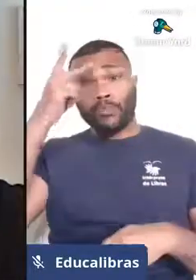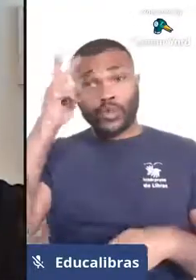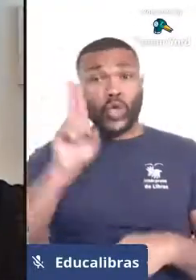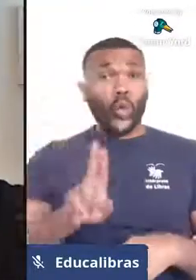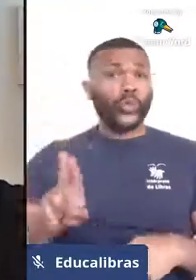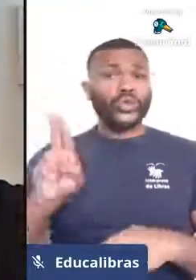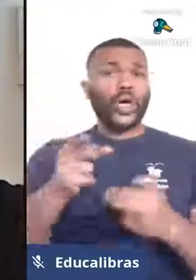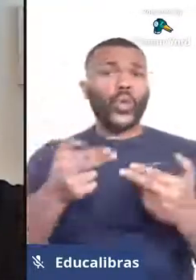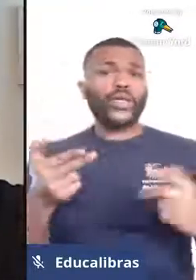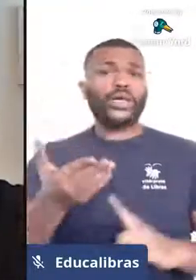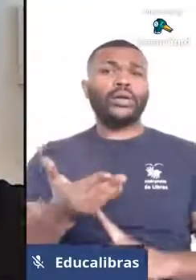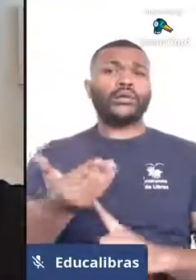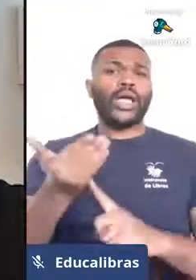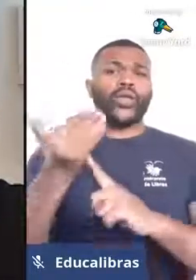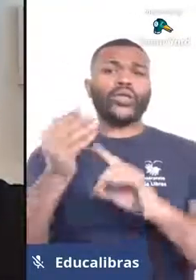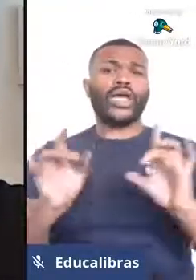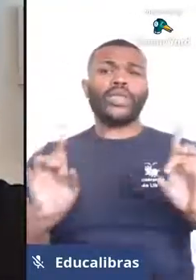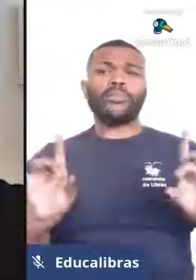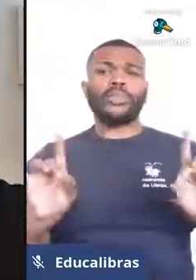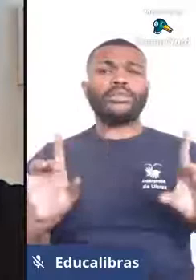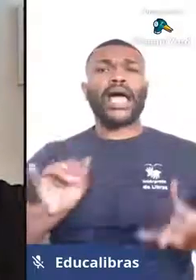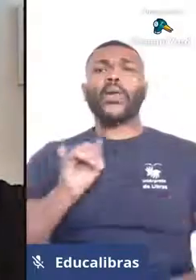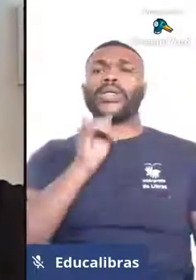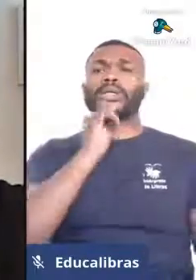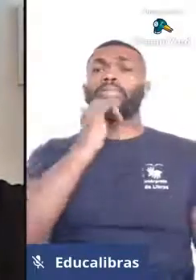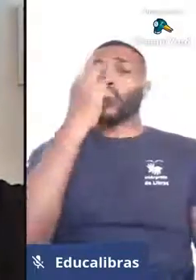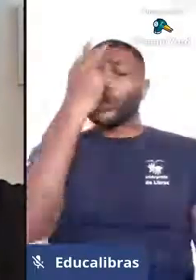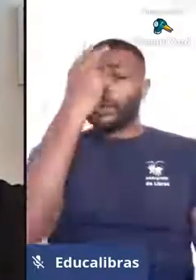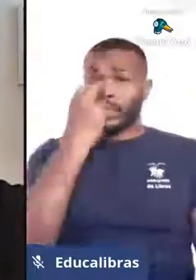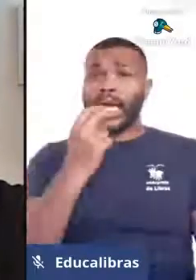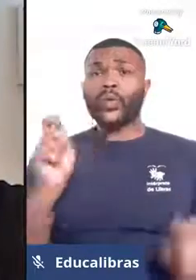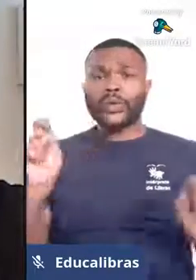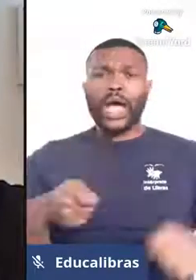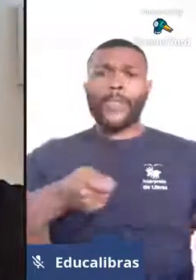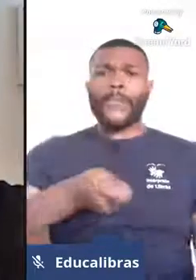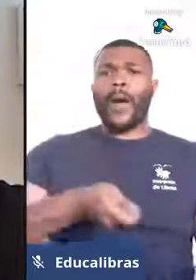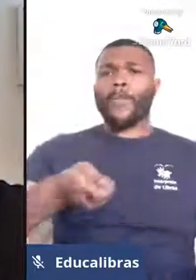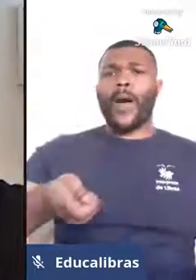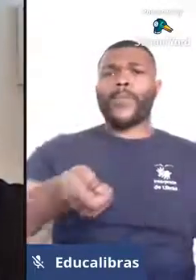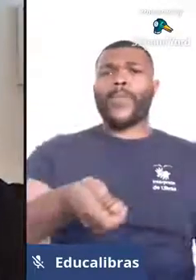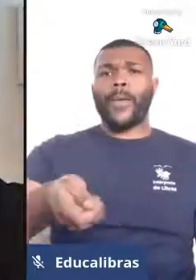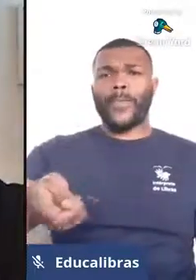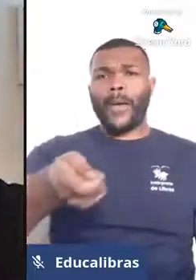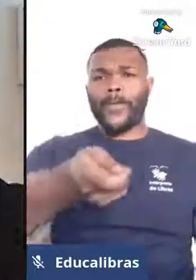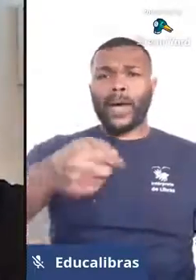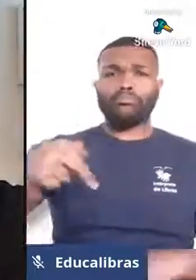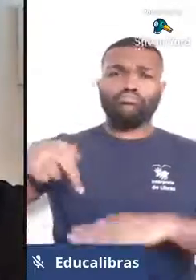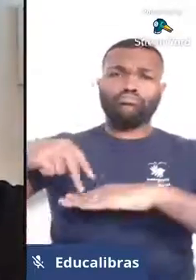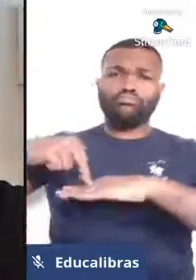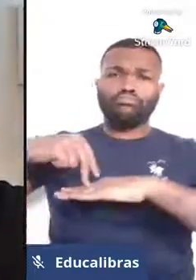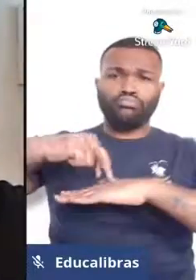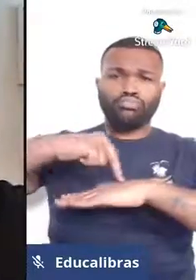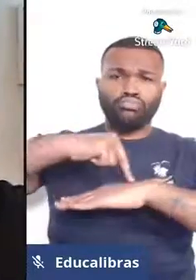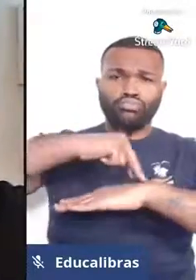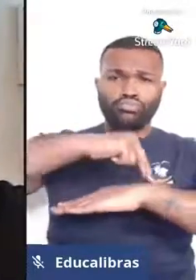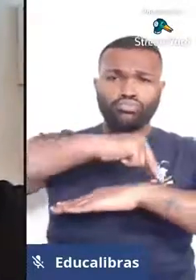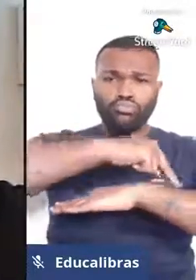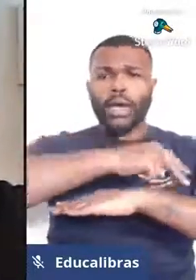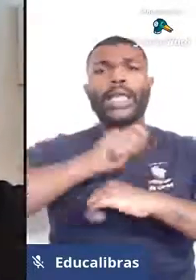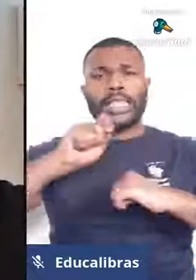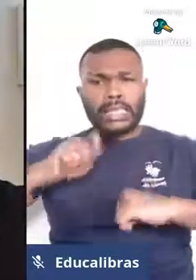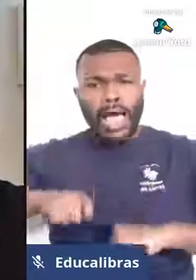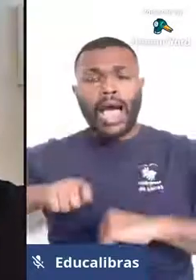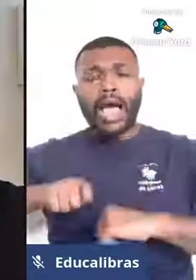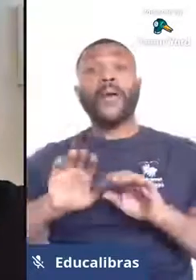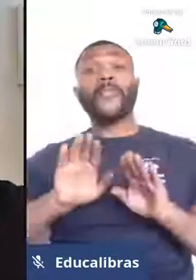para um deficiente visual se locomover, e não só se locomover, conseguir atravessar aquele caminho, mas ter